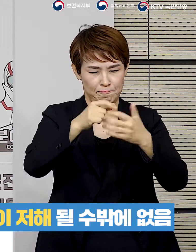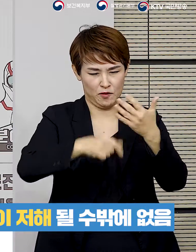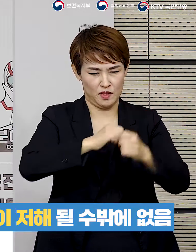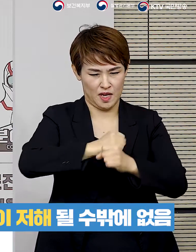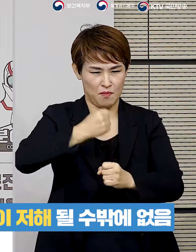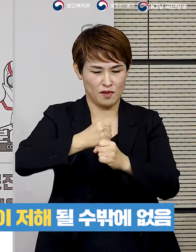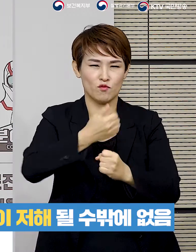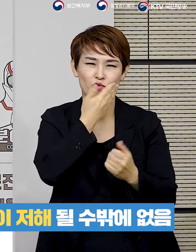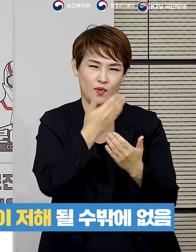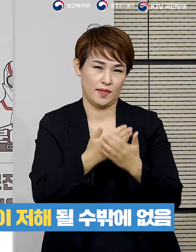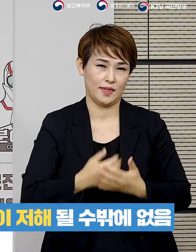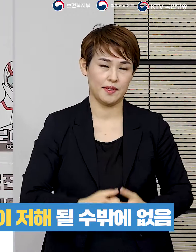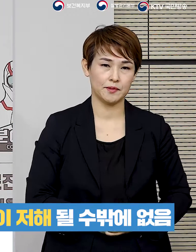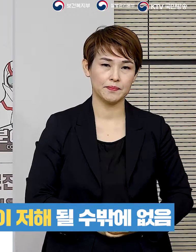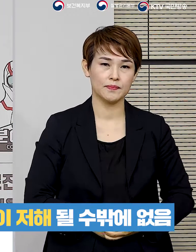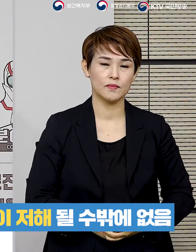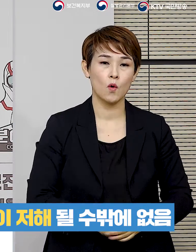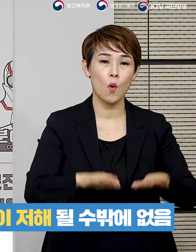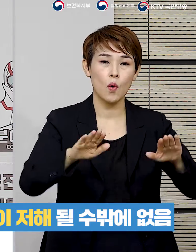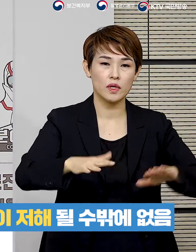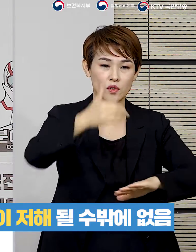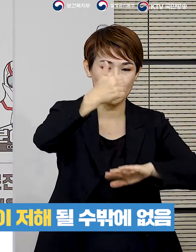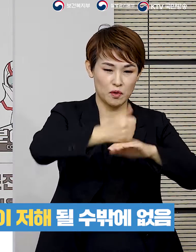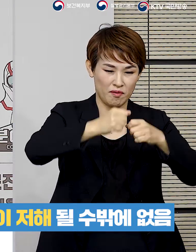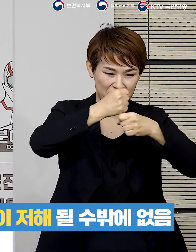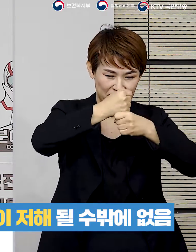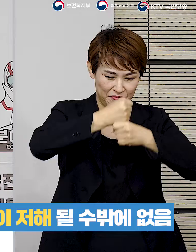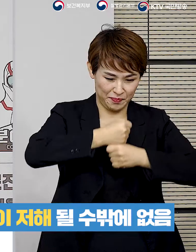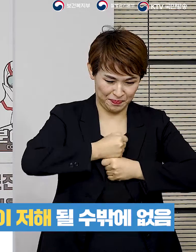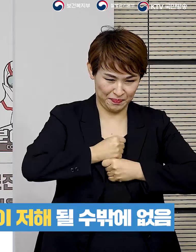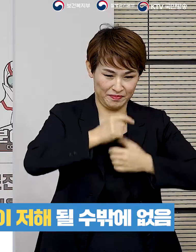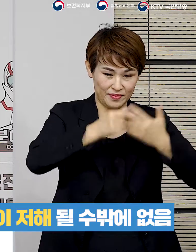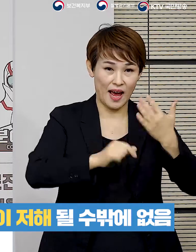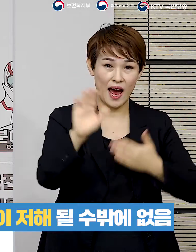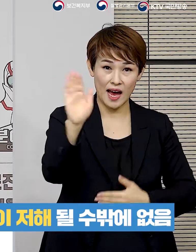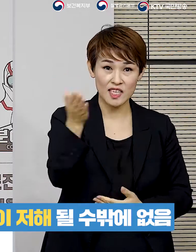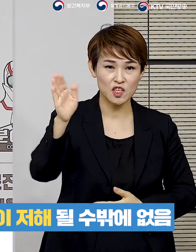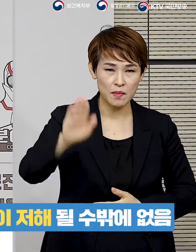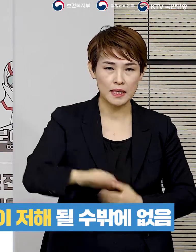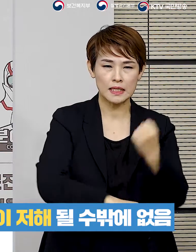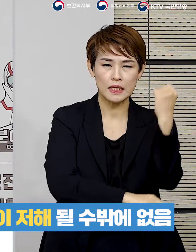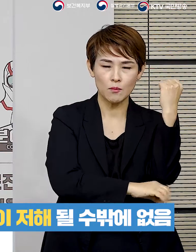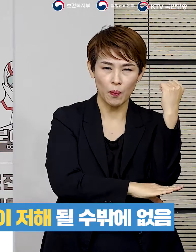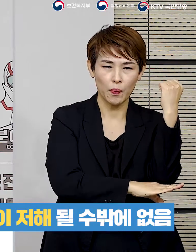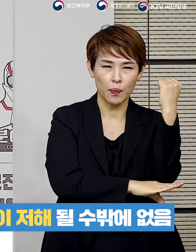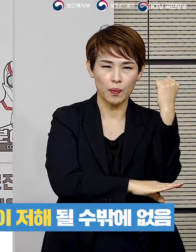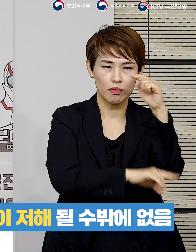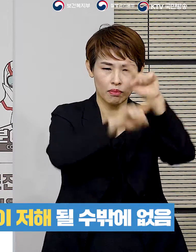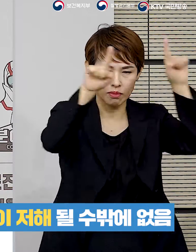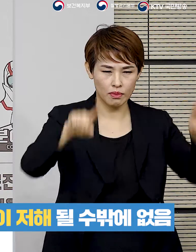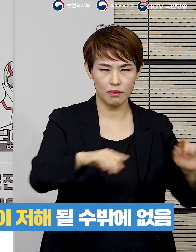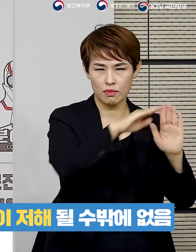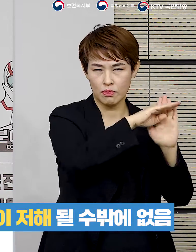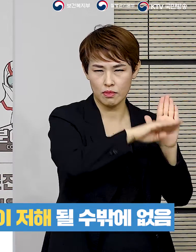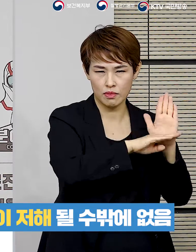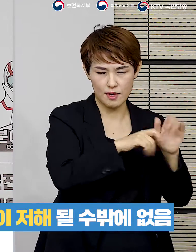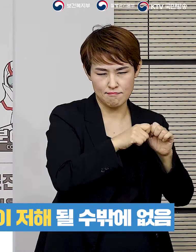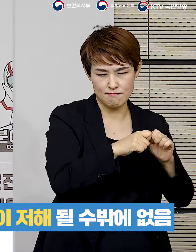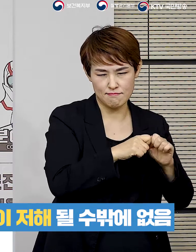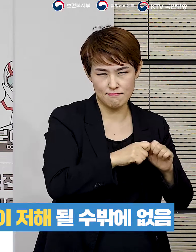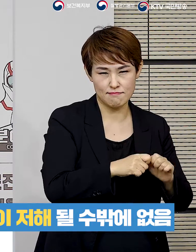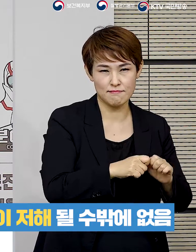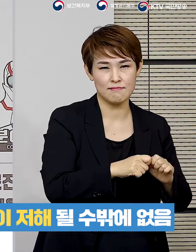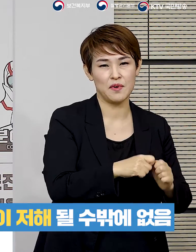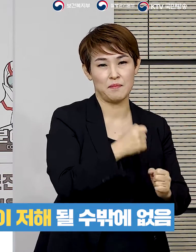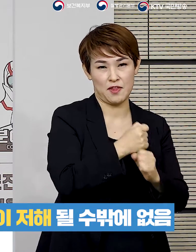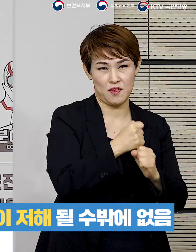그러한 숙제라는 점을 잘 이해하고 있습니다. 오늘 최종 지침이 아님에도 불구하고 이러한 초안 형태의